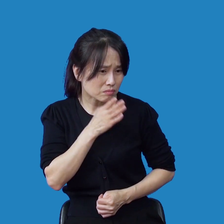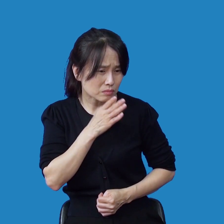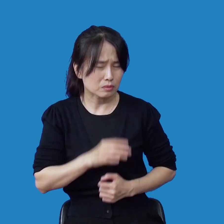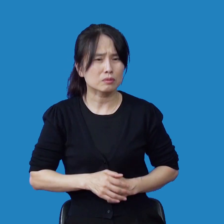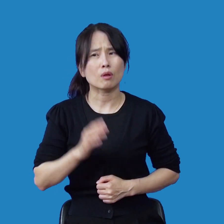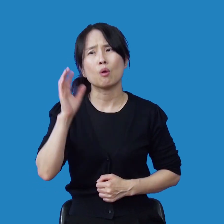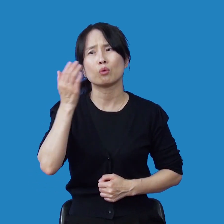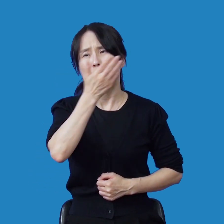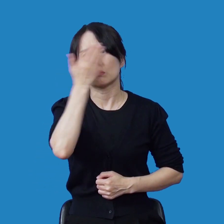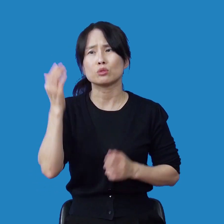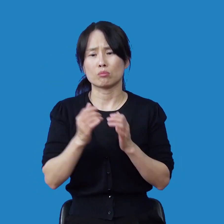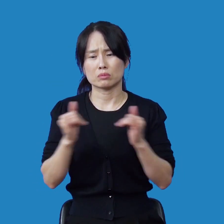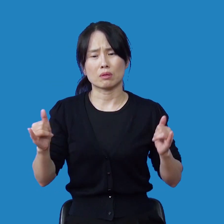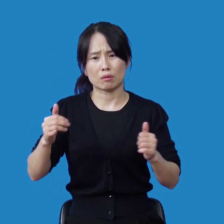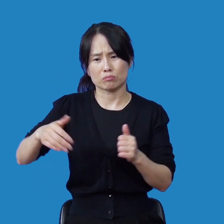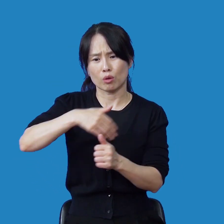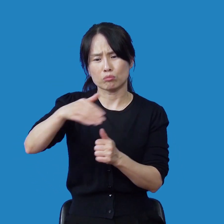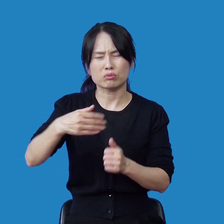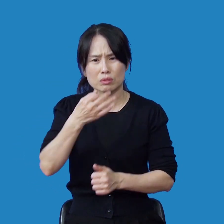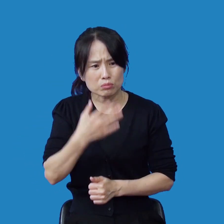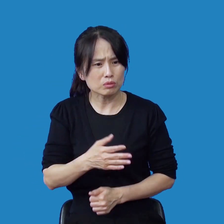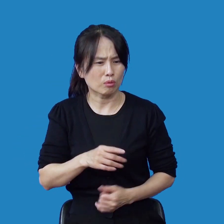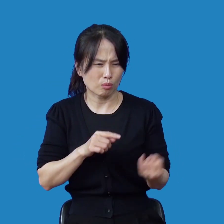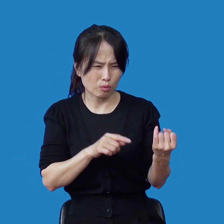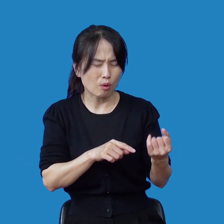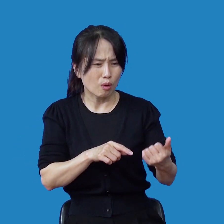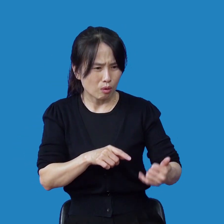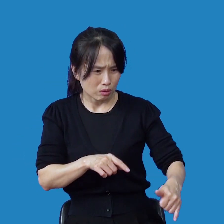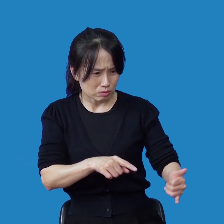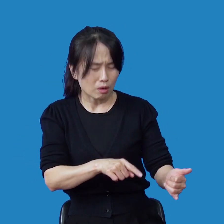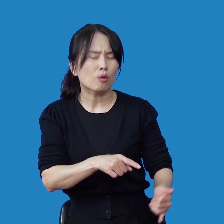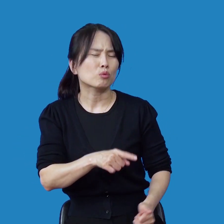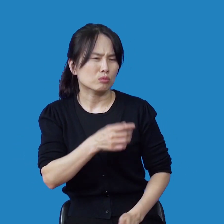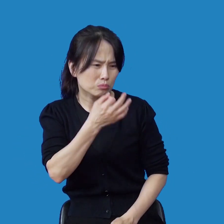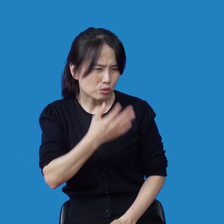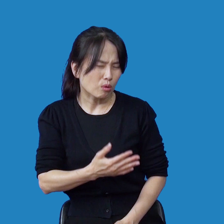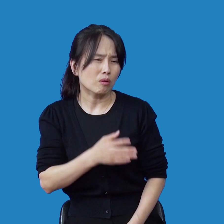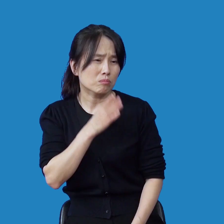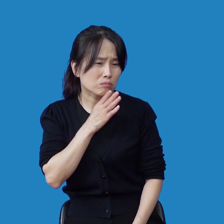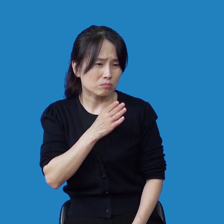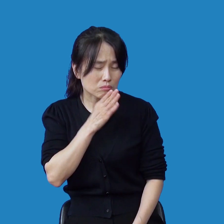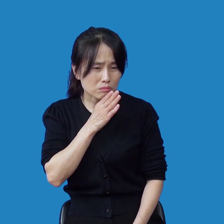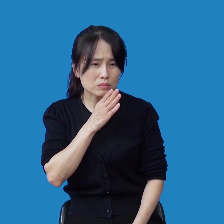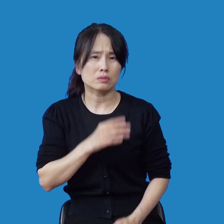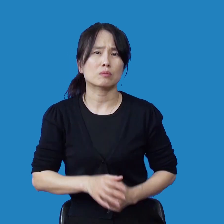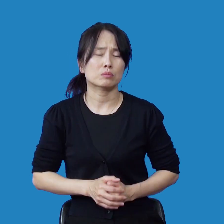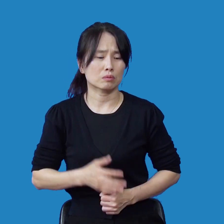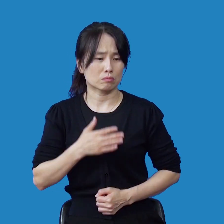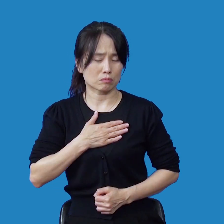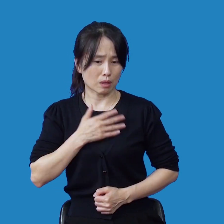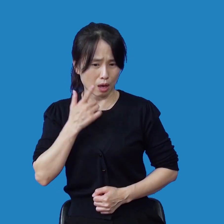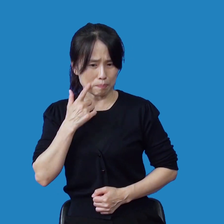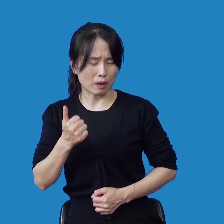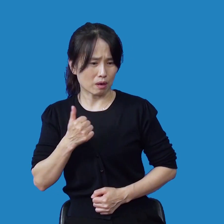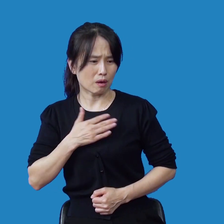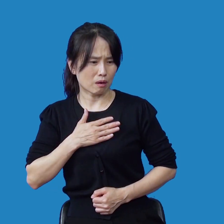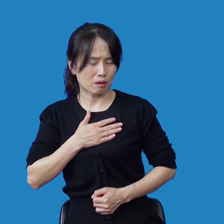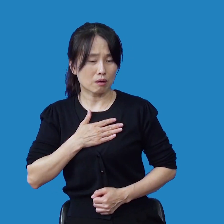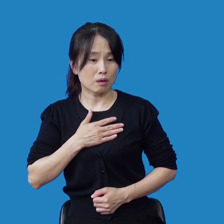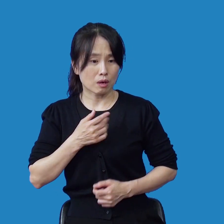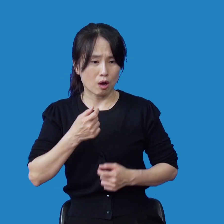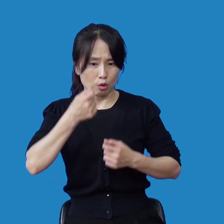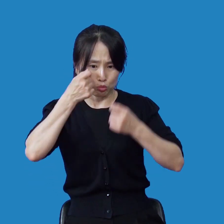청년들 힘들다는데 너도 참 얼마나 힘들어. 그러면서 아빠가 눈물을